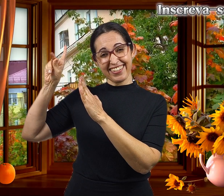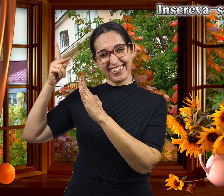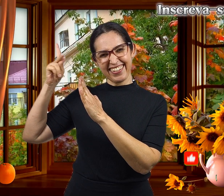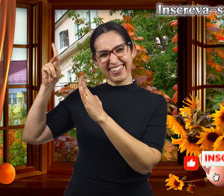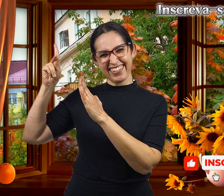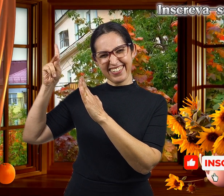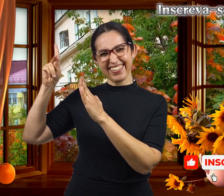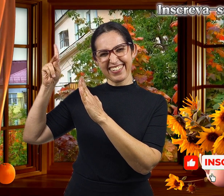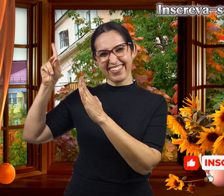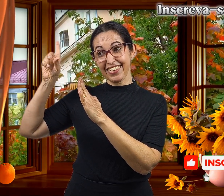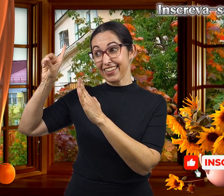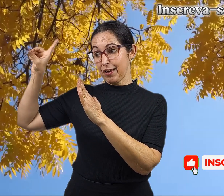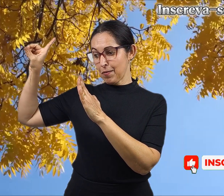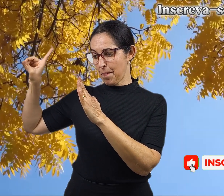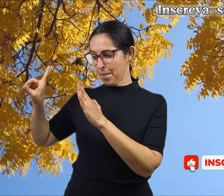Betel espiritual do Senhor.